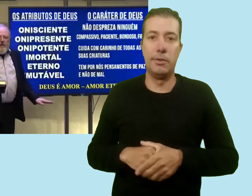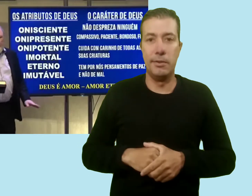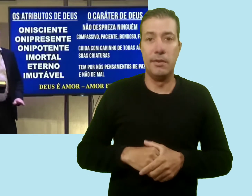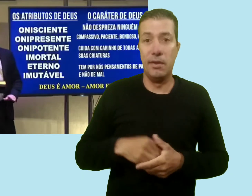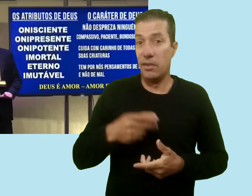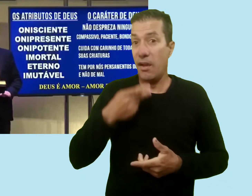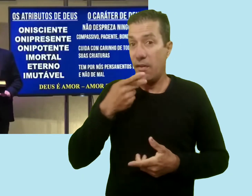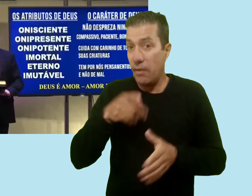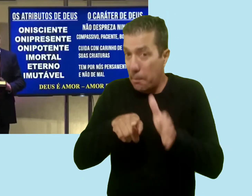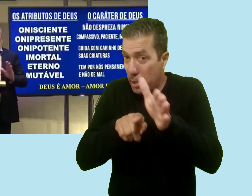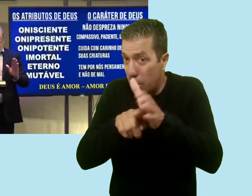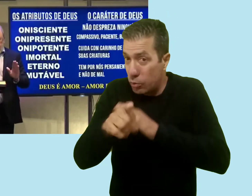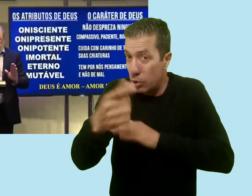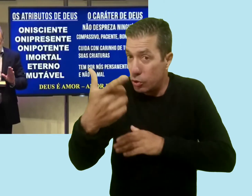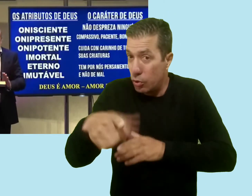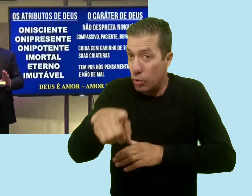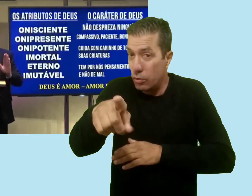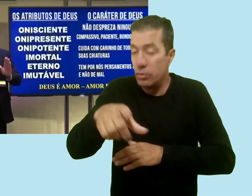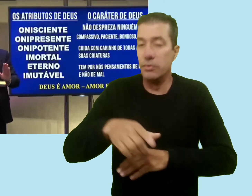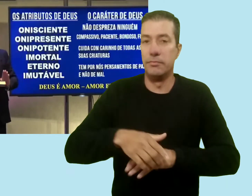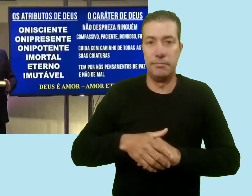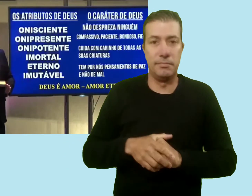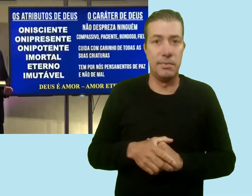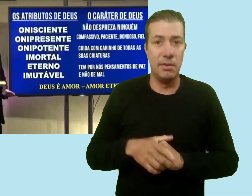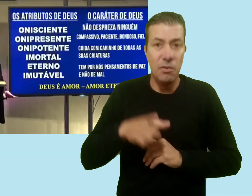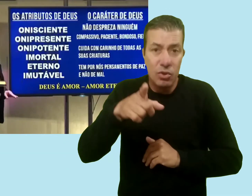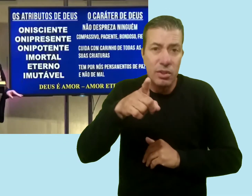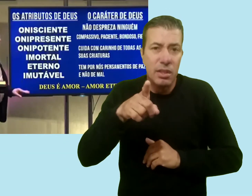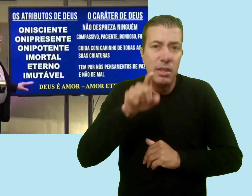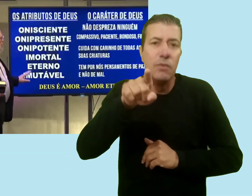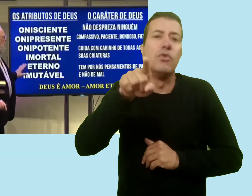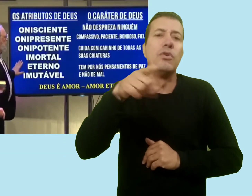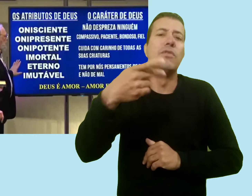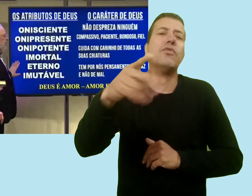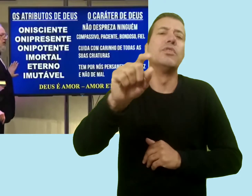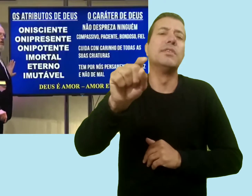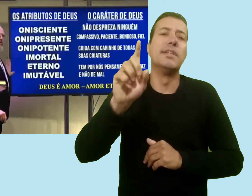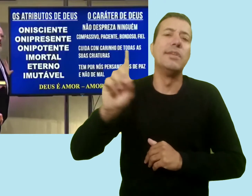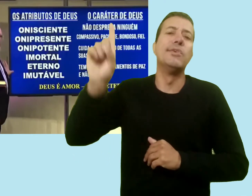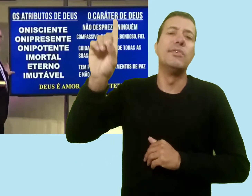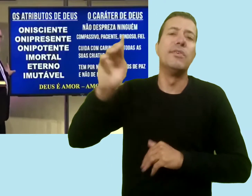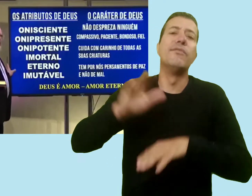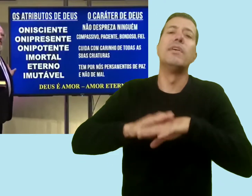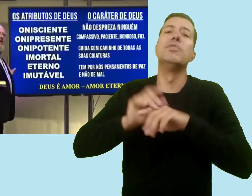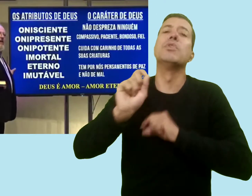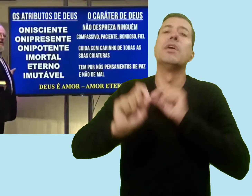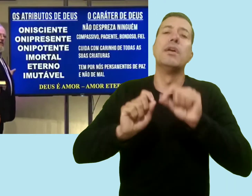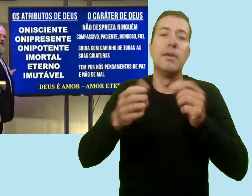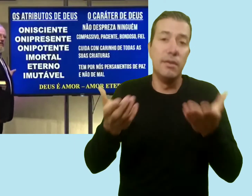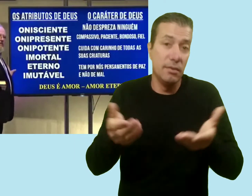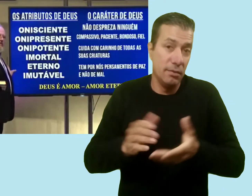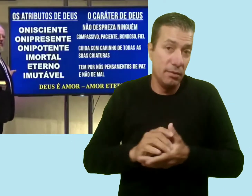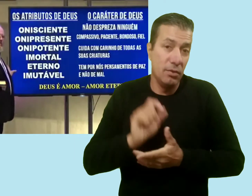tá? Eu já te fiz essa pergunta, eu vou fazer de novo. Se você fosse Deus, o que você